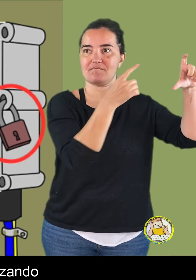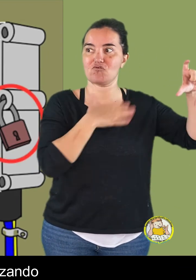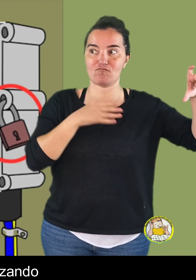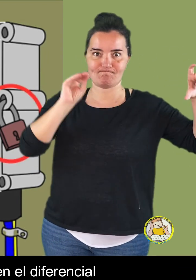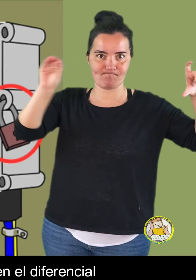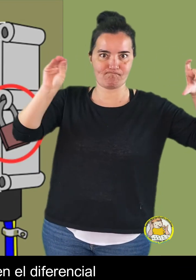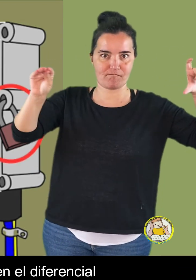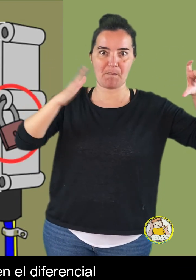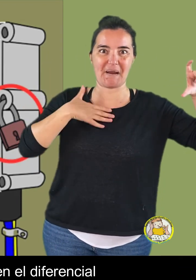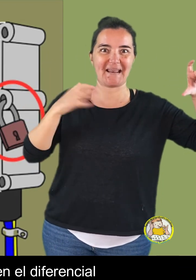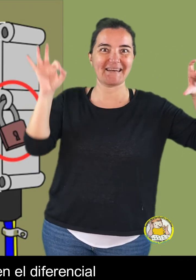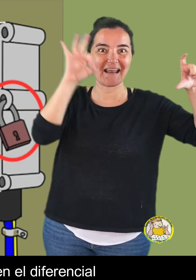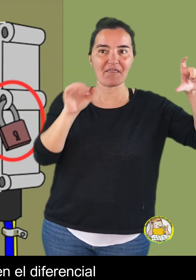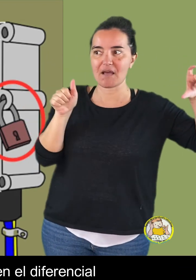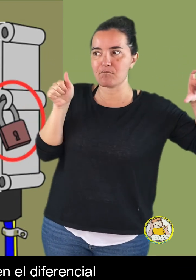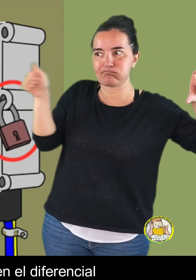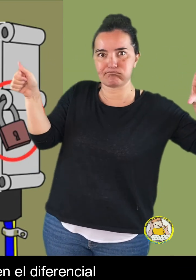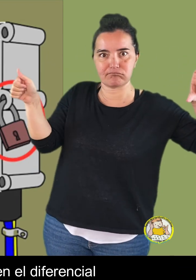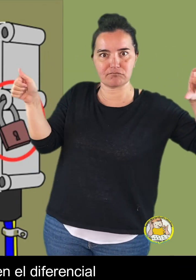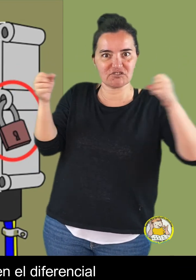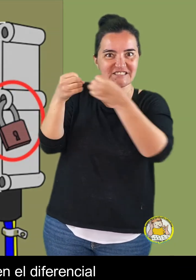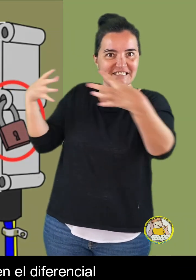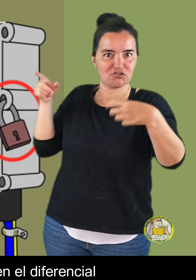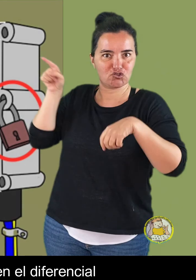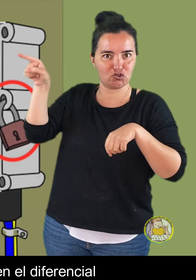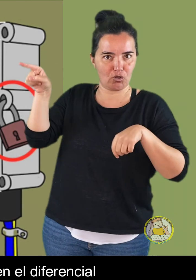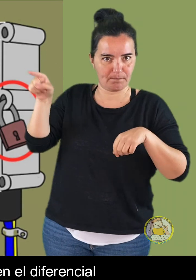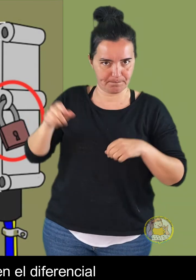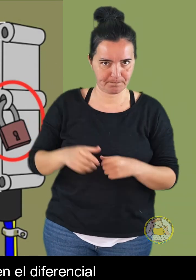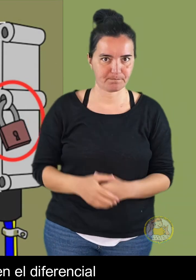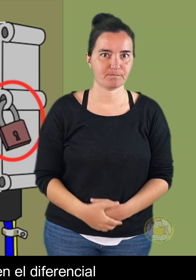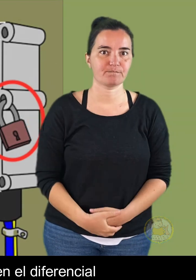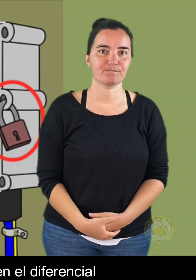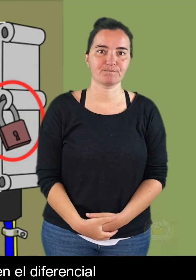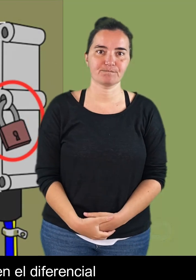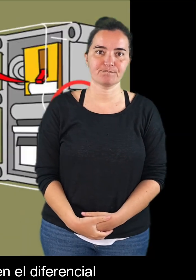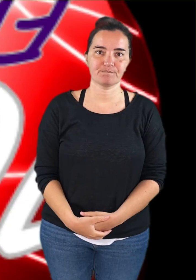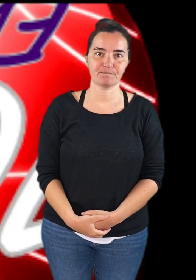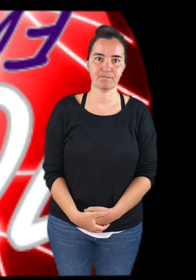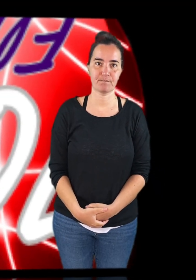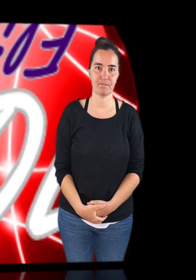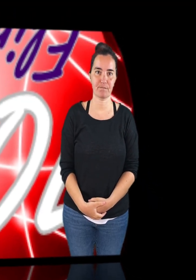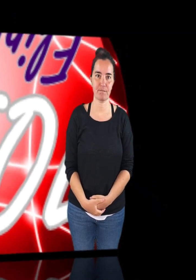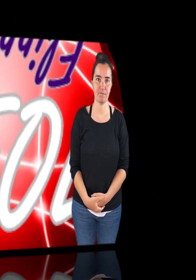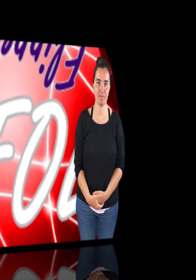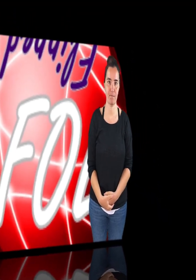realizando para que nadie conecte la tensión en el diferencial.